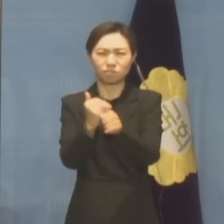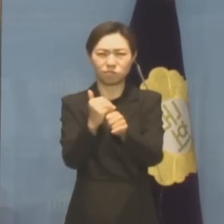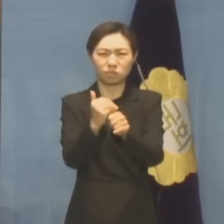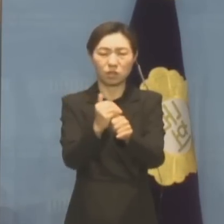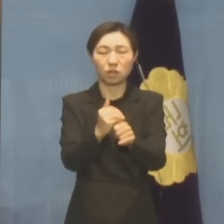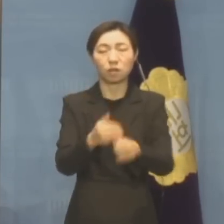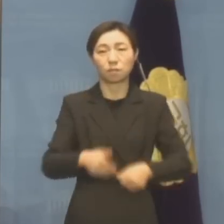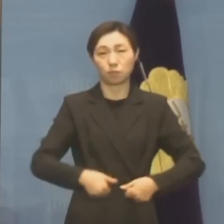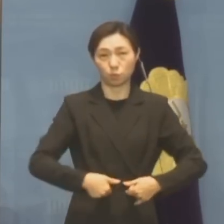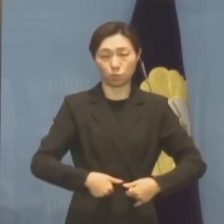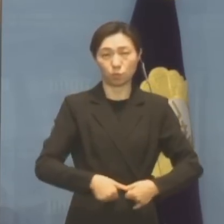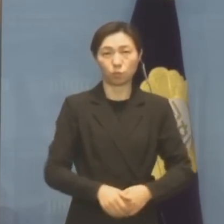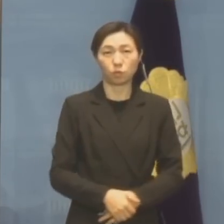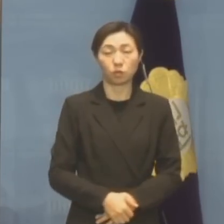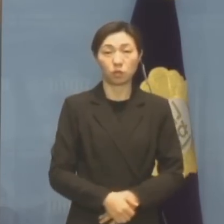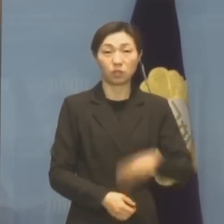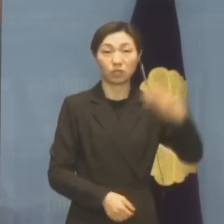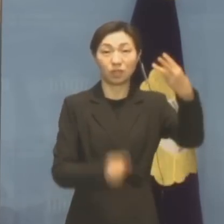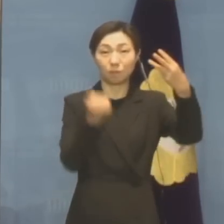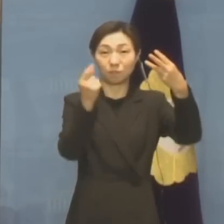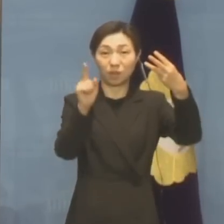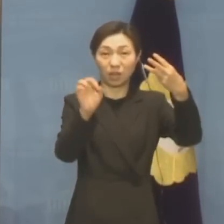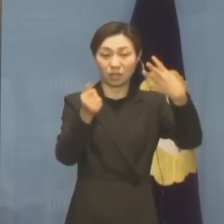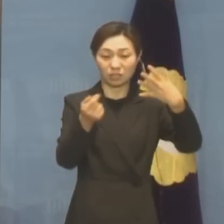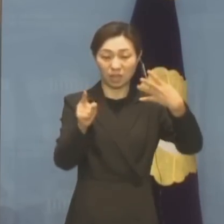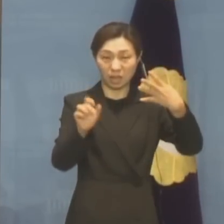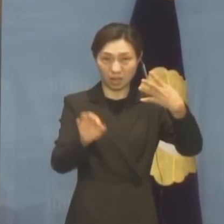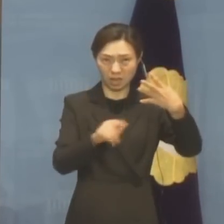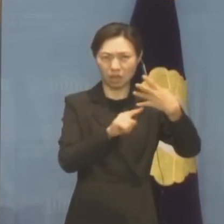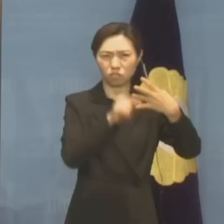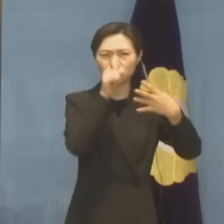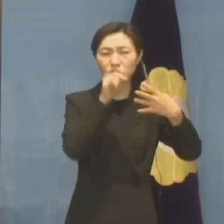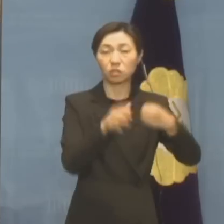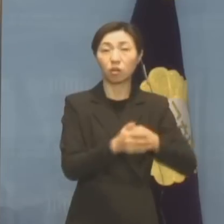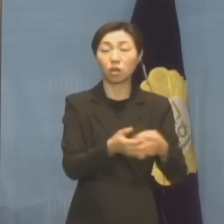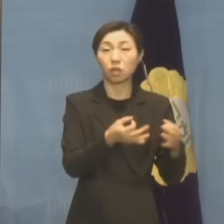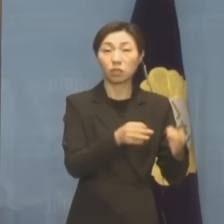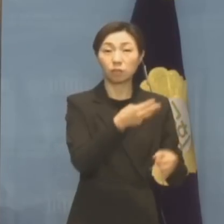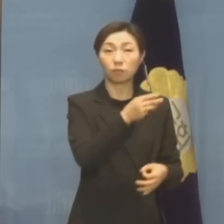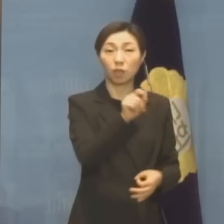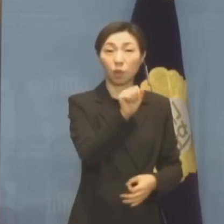항목입니다. 김태호 1차장의 경우는